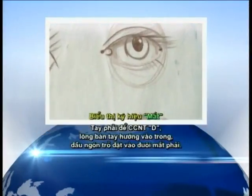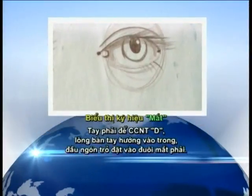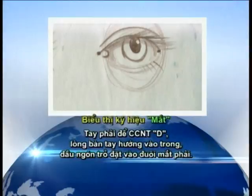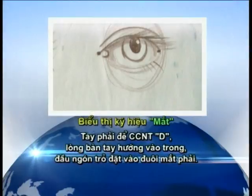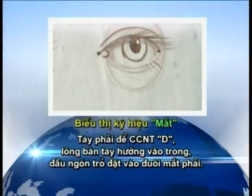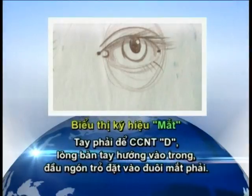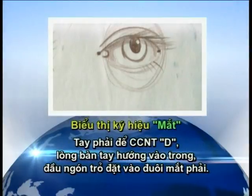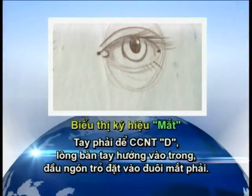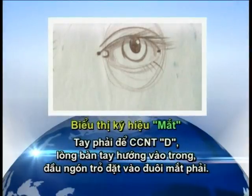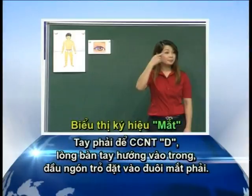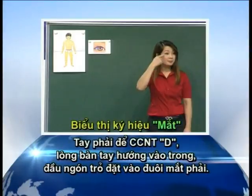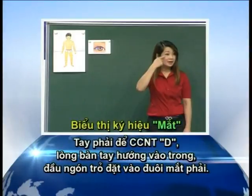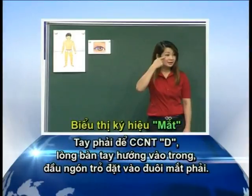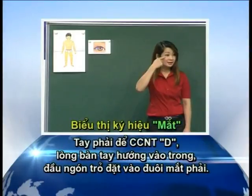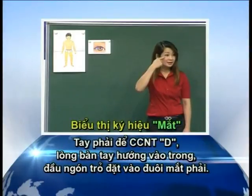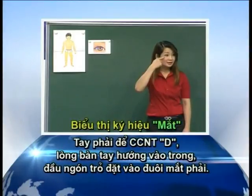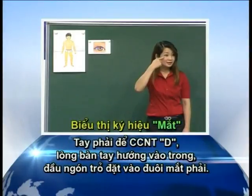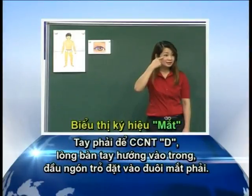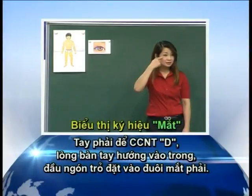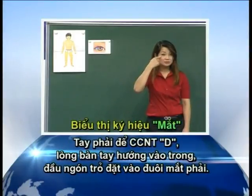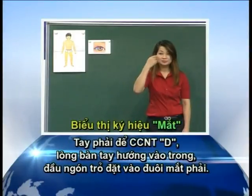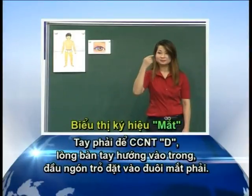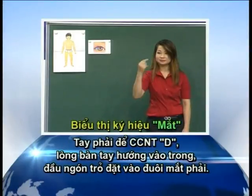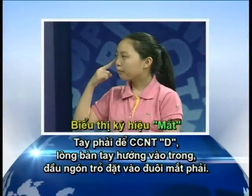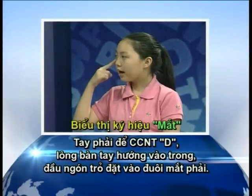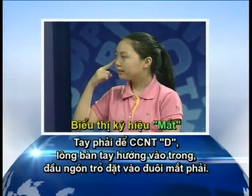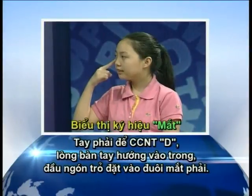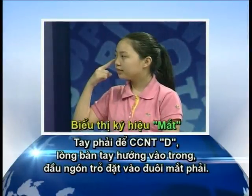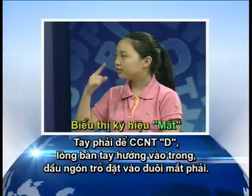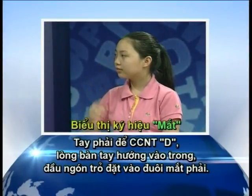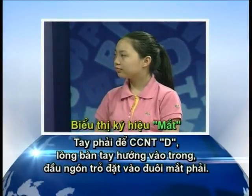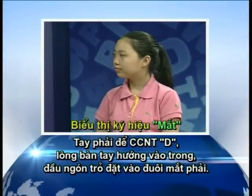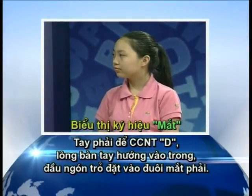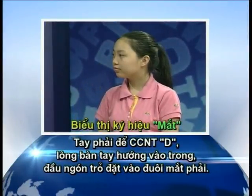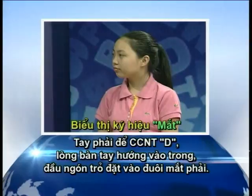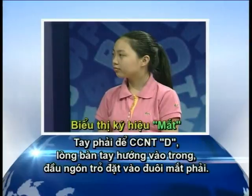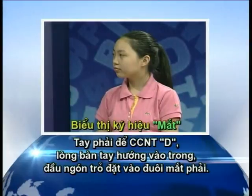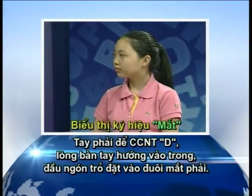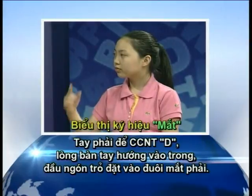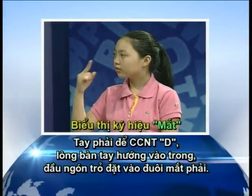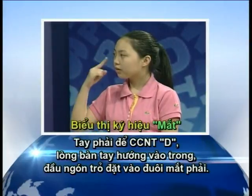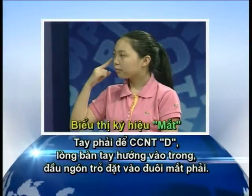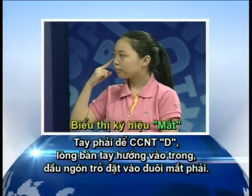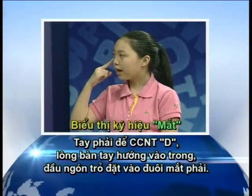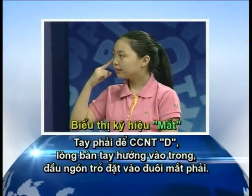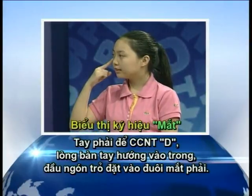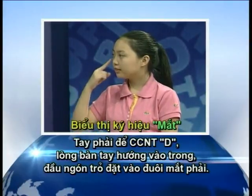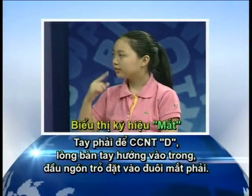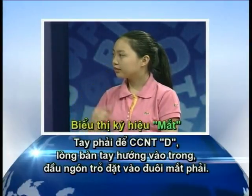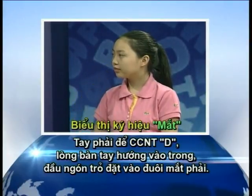Cách biểu thị ký hiệu mắt Tay phải để trước cái ngón tay theo hình chữ G Lòng bàn tay hướng vào trong Đầu ngón trỏ đặt